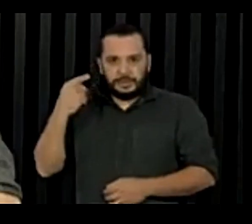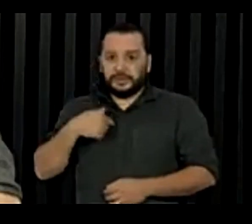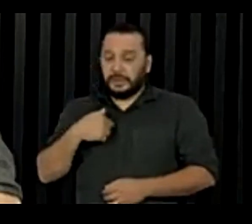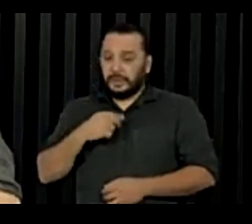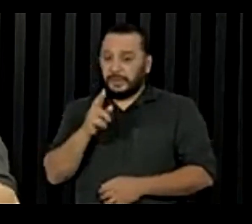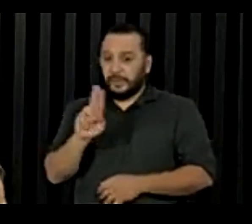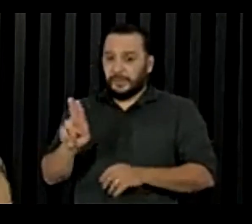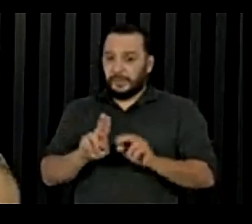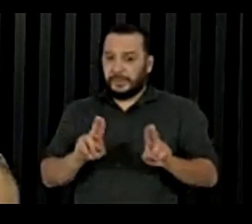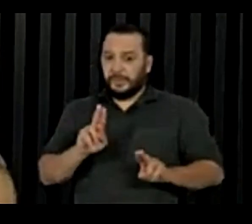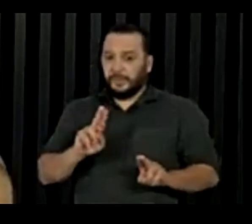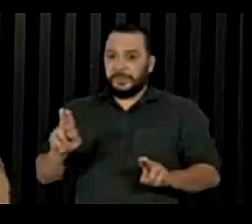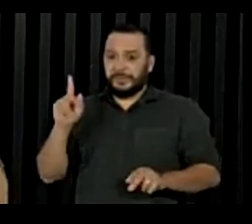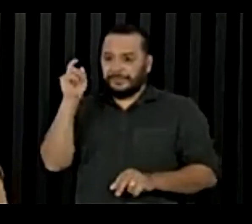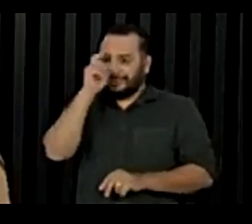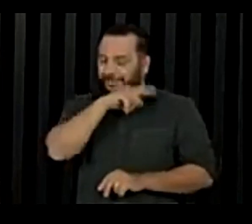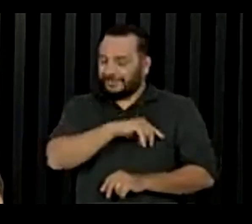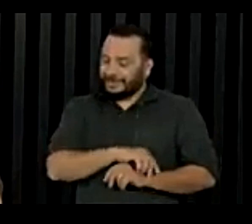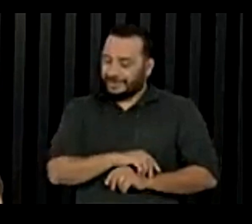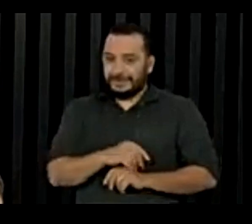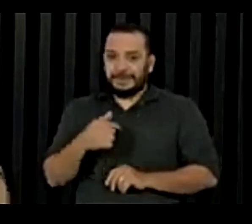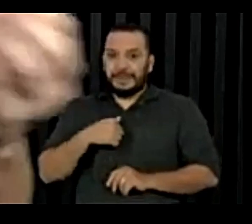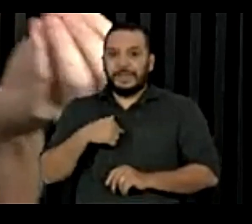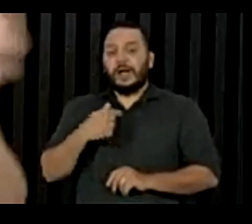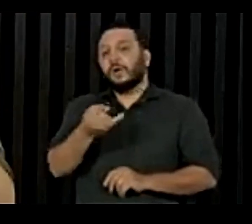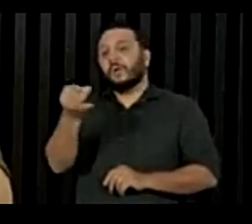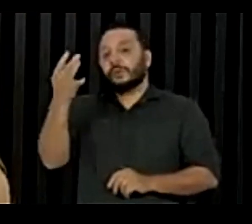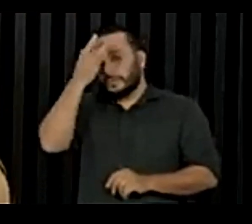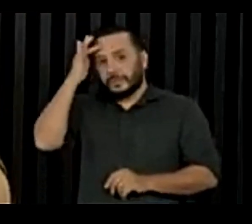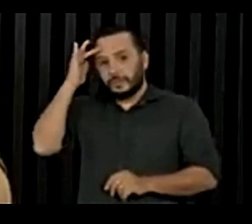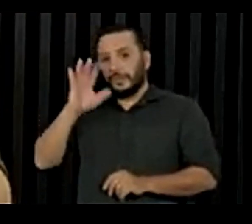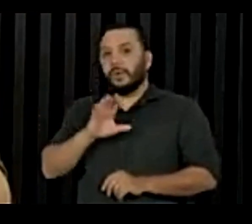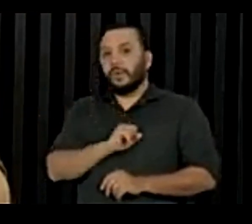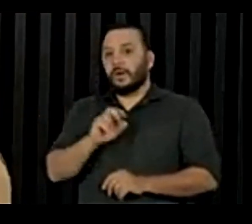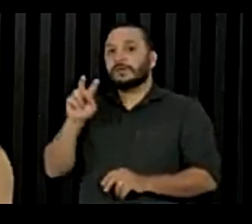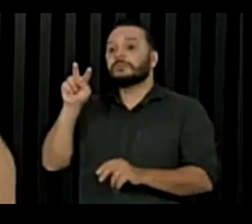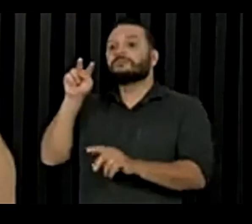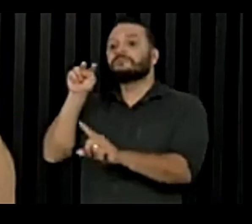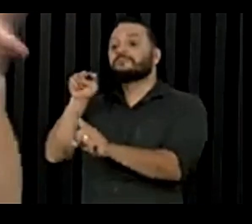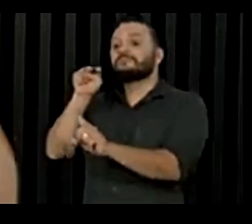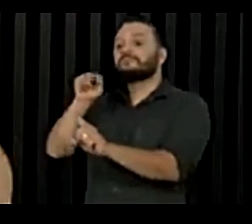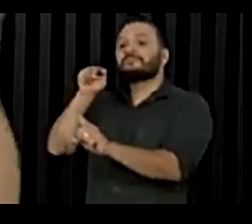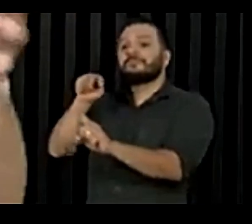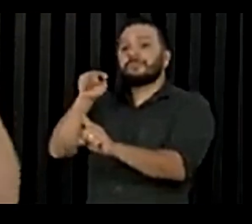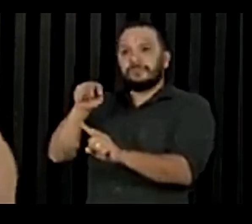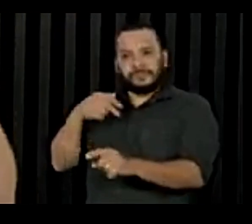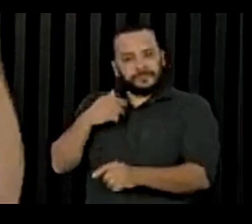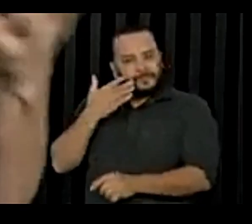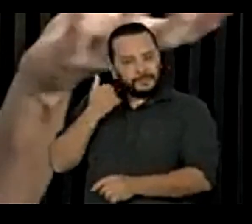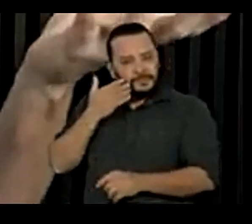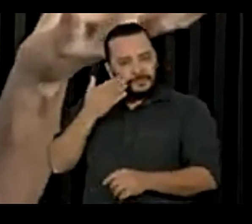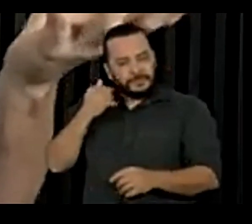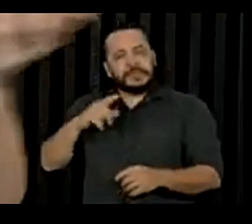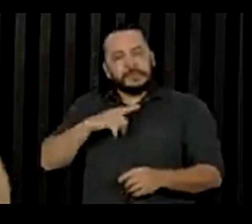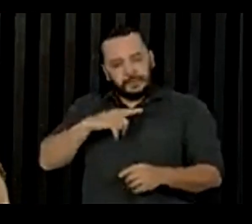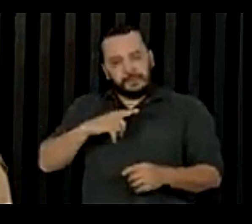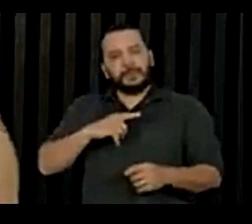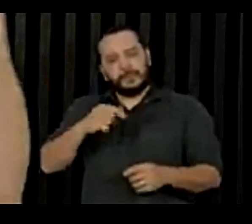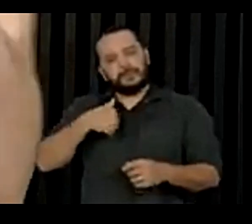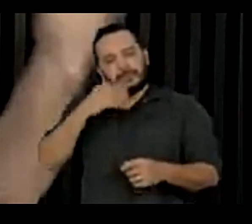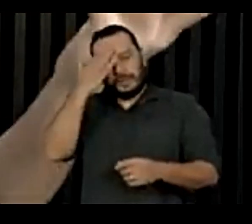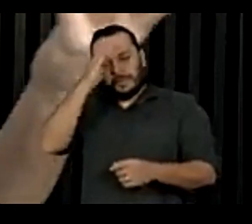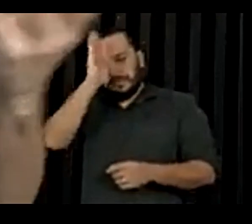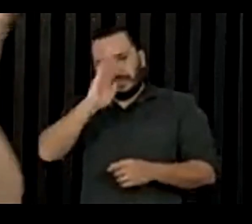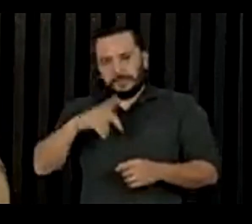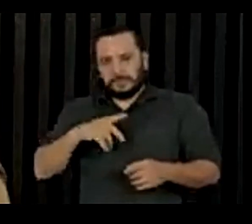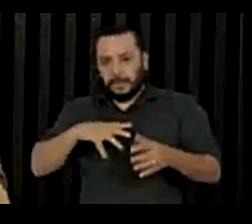citar nomes. Eu tenho pessoas que eu gosto de olhar. Eu falei recentemente numa entrevista que a gente tem um cenário polarizado, todo mundo sabe disso, né, onde a gente